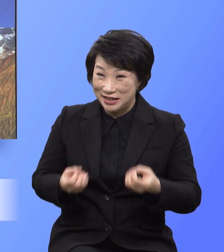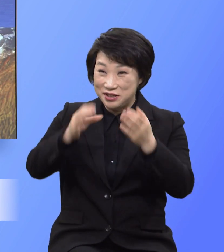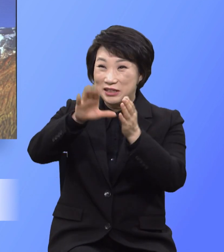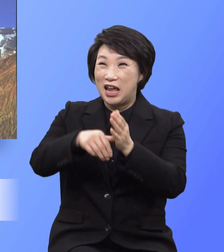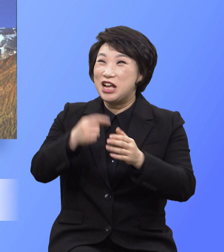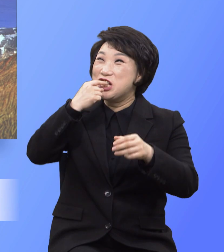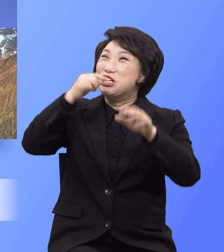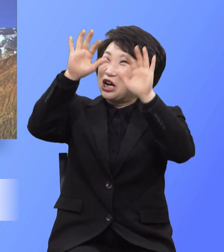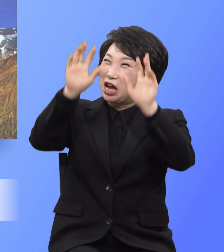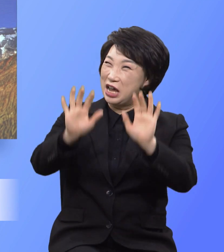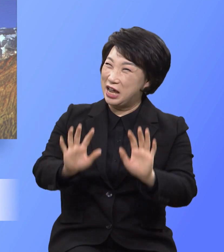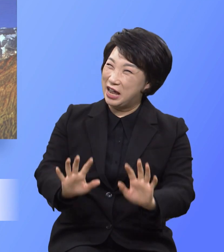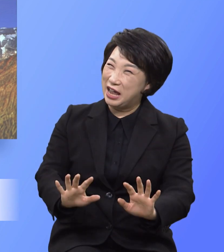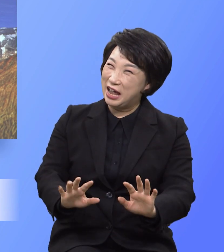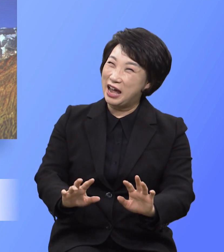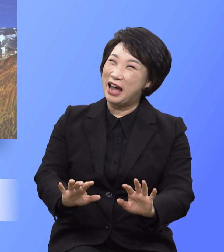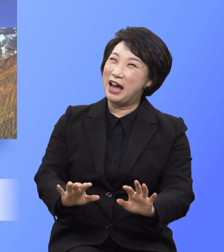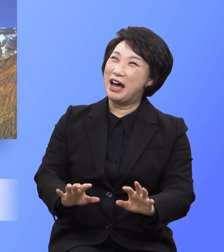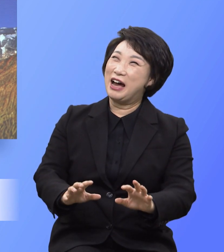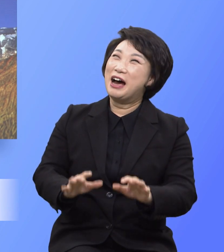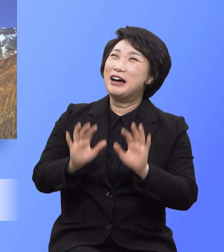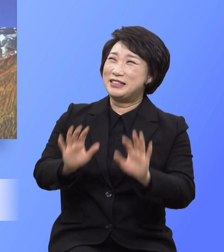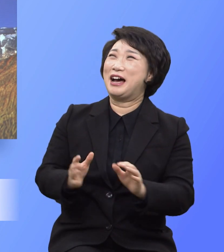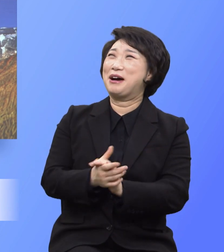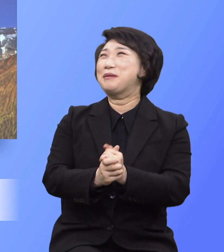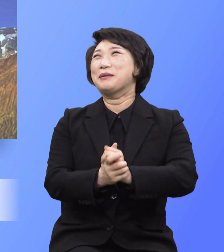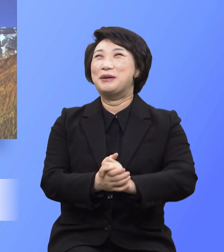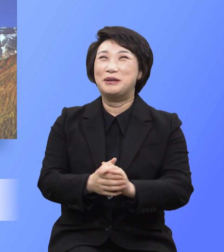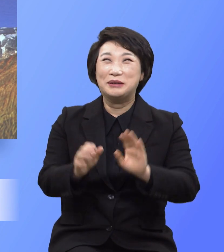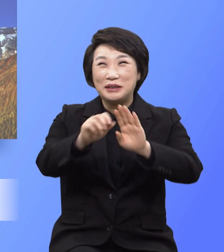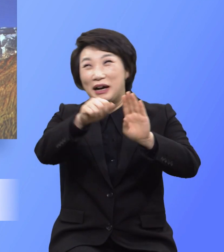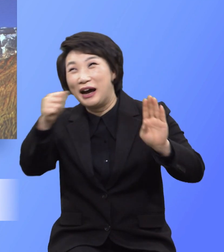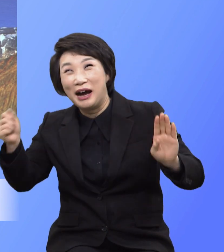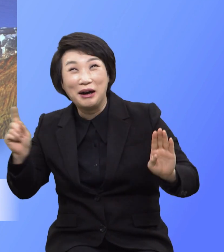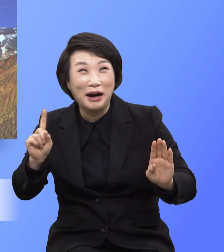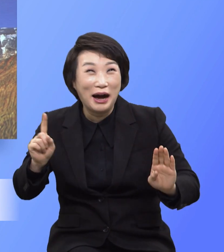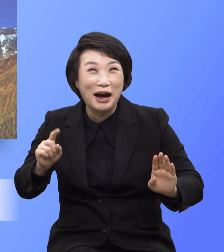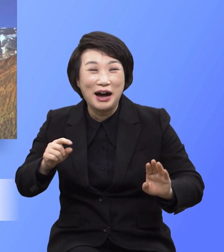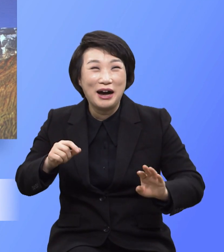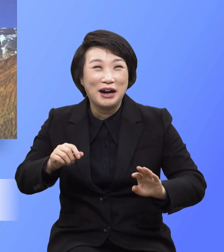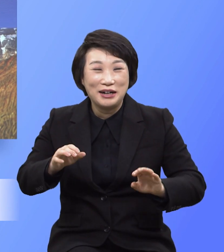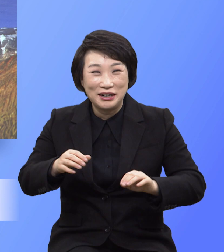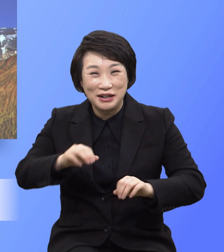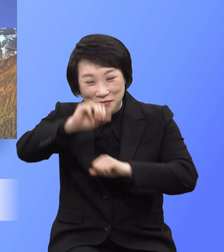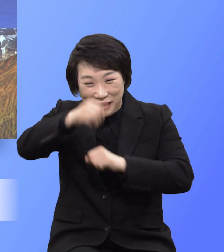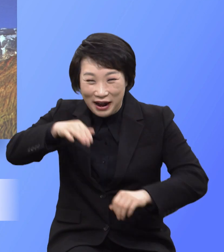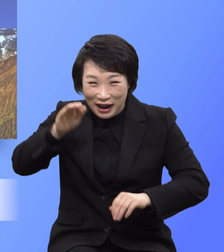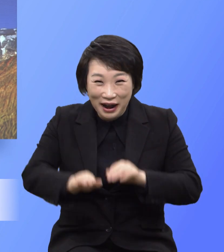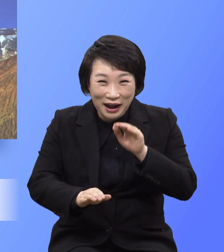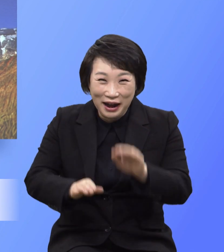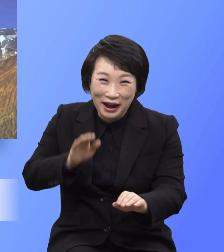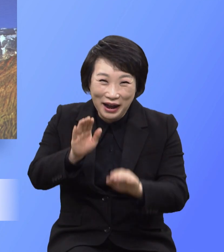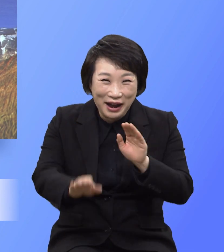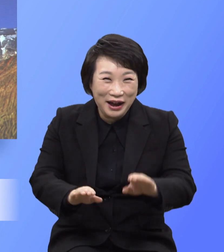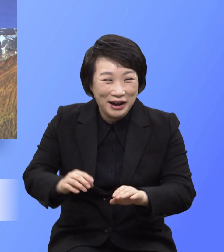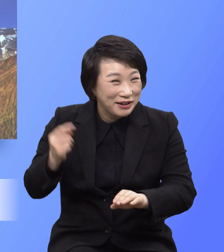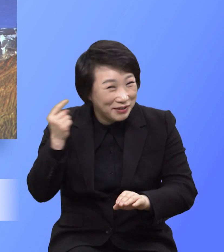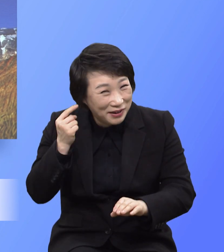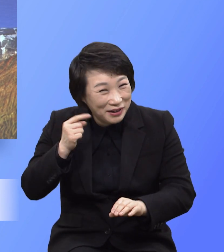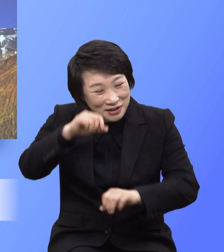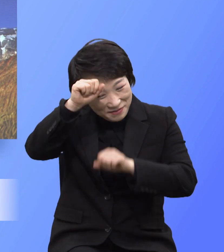뭔가 눈이 좀 팍팍 쏟아져서 눈을 받고 가는 뽀드득 소리가 신발에서